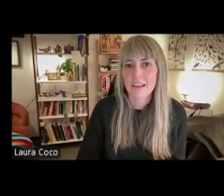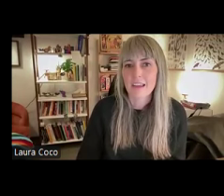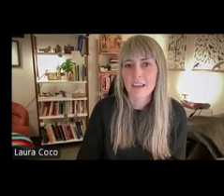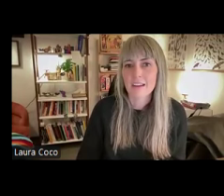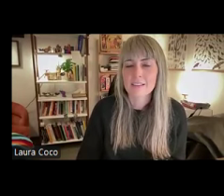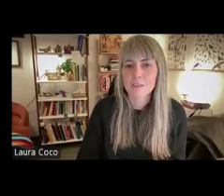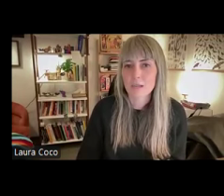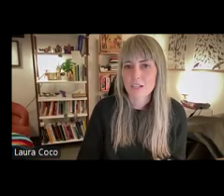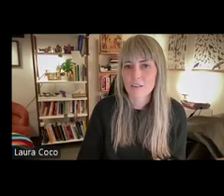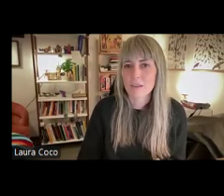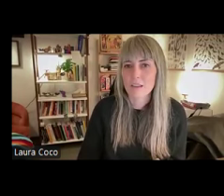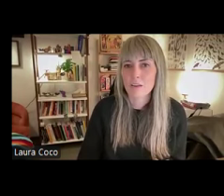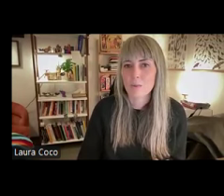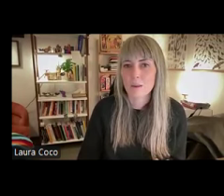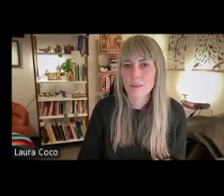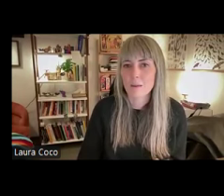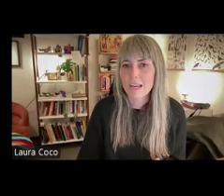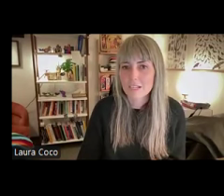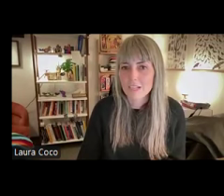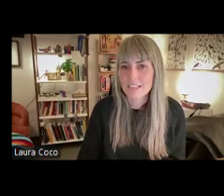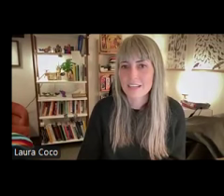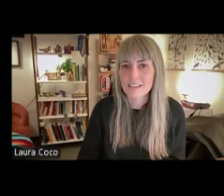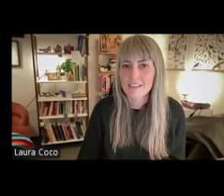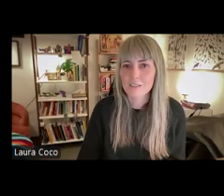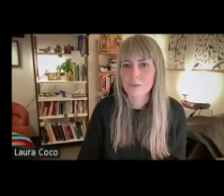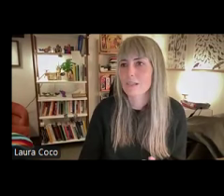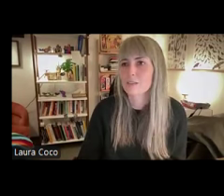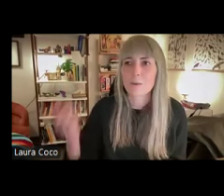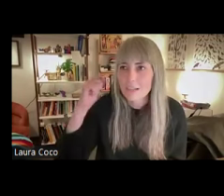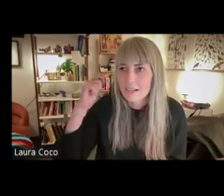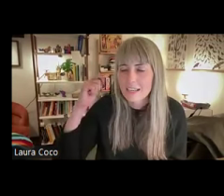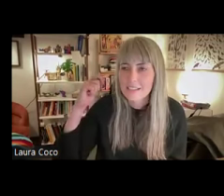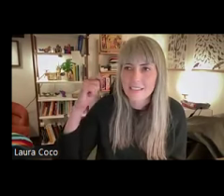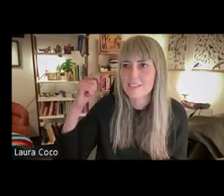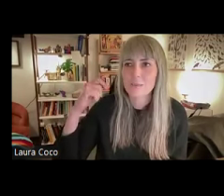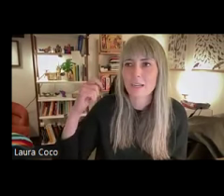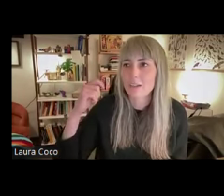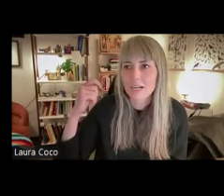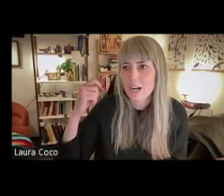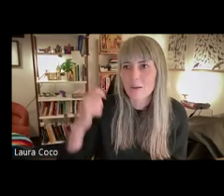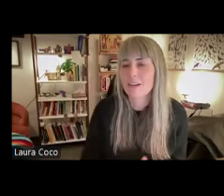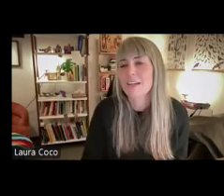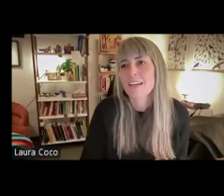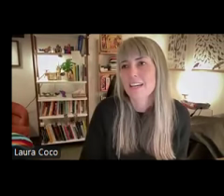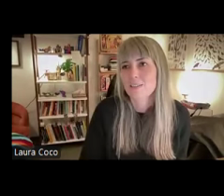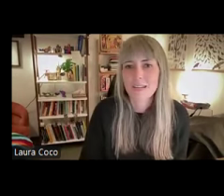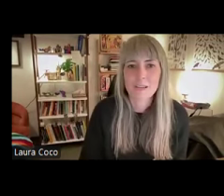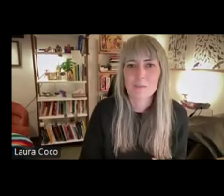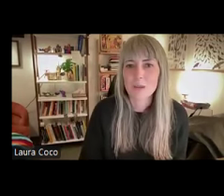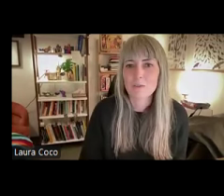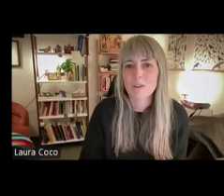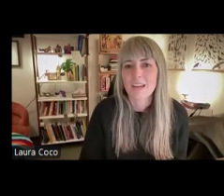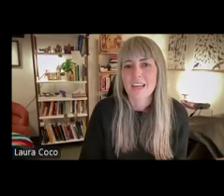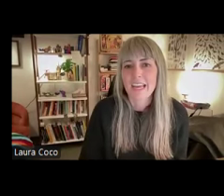access. bajos ingresos, And con this is a pocos picture of accesos a la me salud. with Esta es a una patient, and he imagen is mía con un doing his own hearing paciente test, and he's y él doing a está great haciendo su job prueba at doing auditiva y it